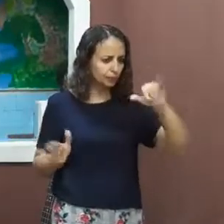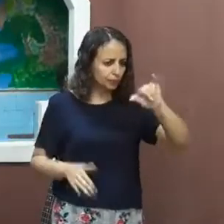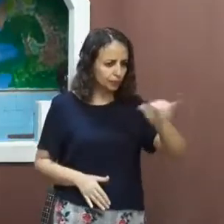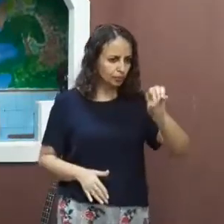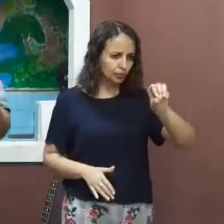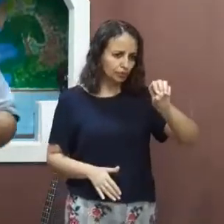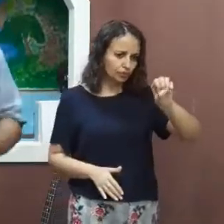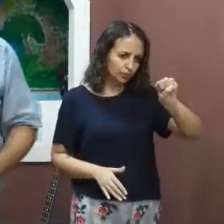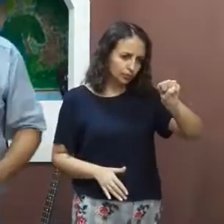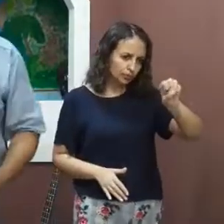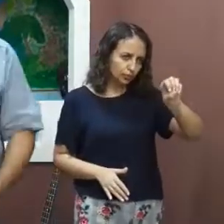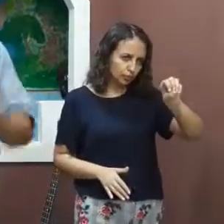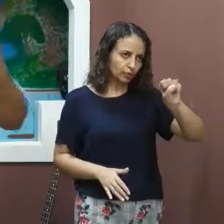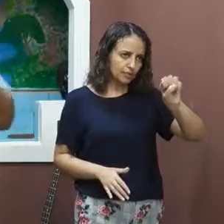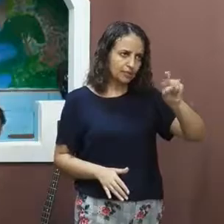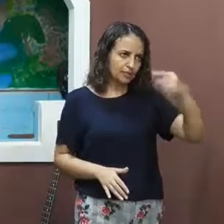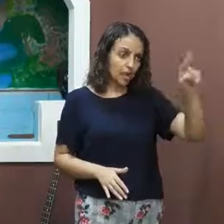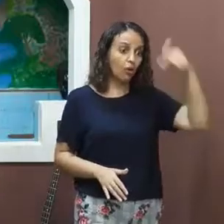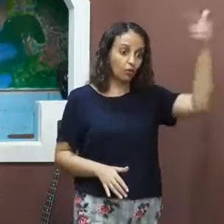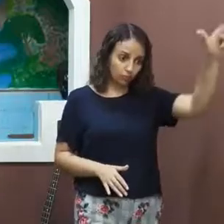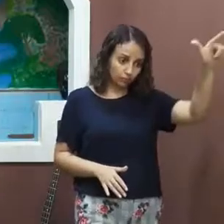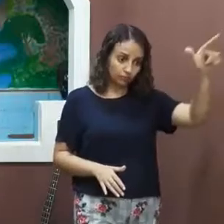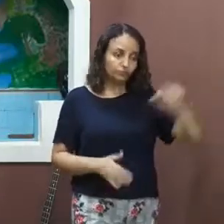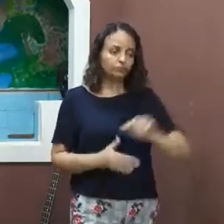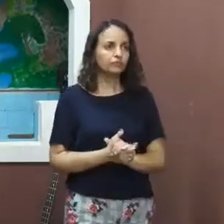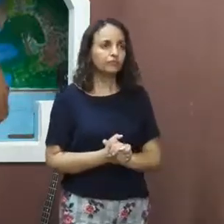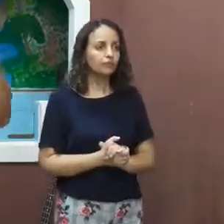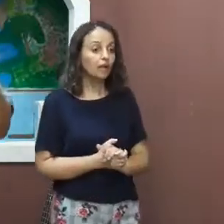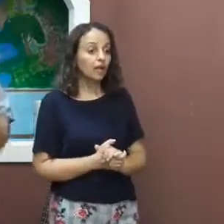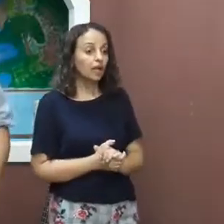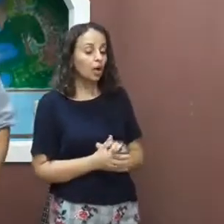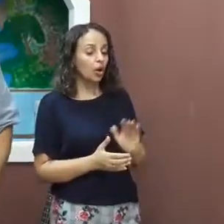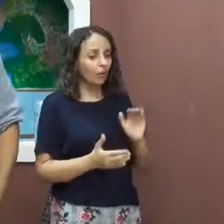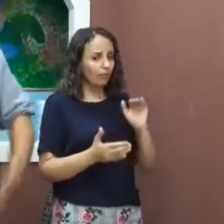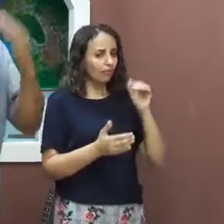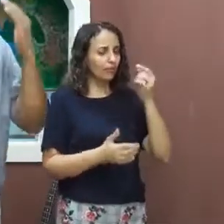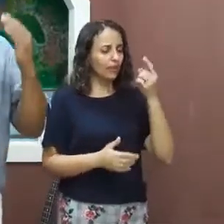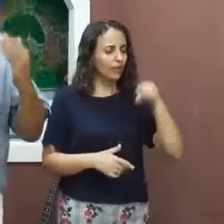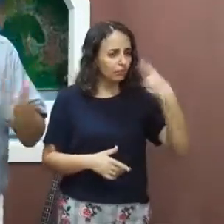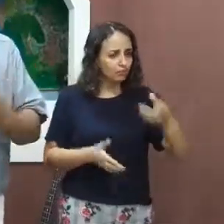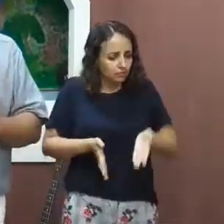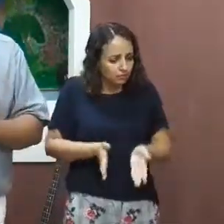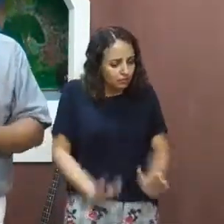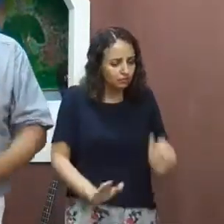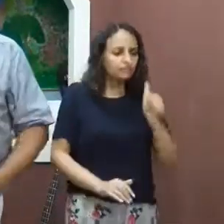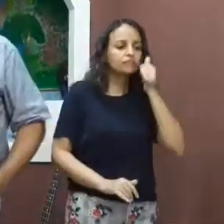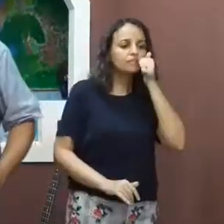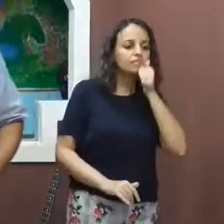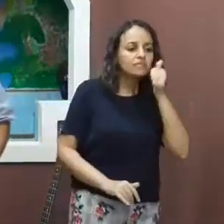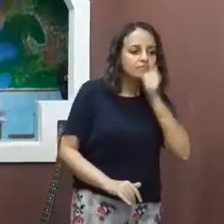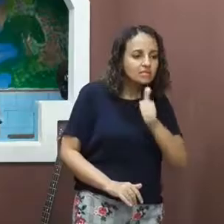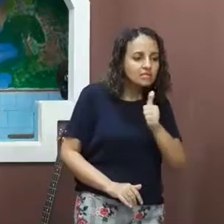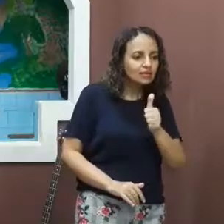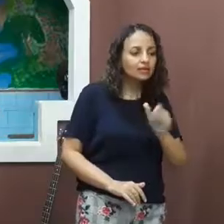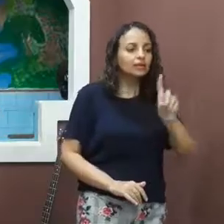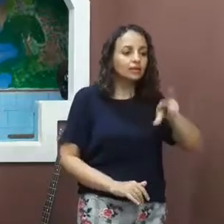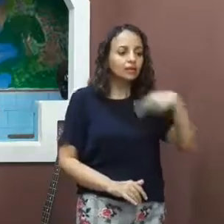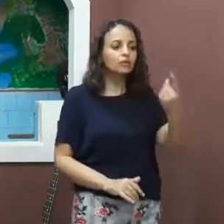filho homem, porque tinha nascido uma menina. E no parto de Benjamim,